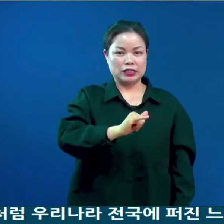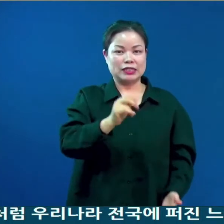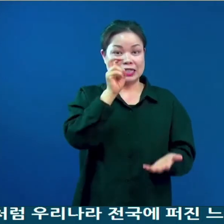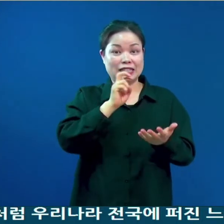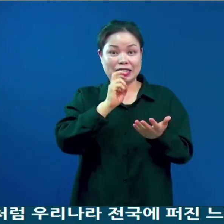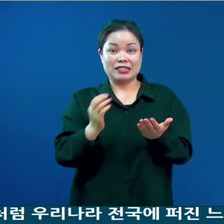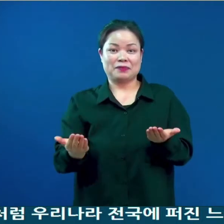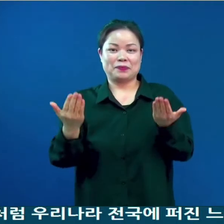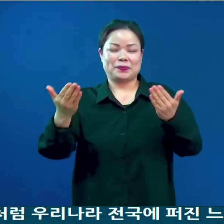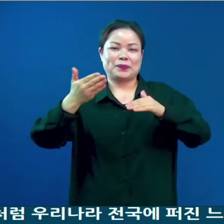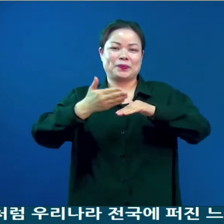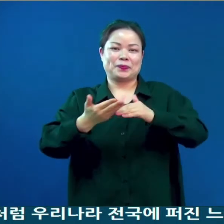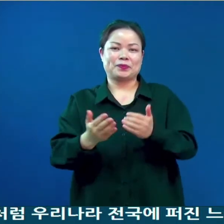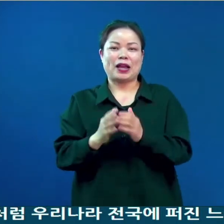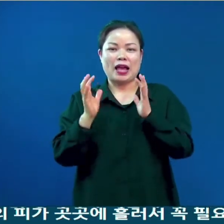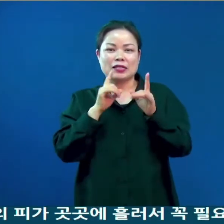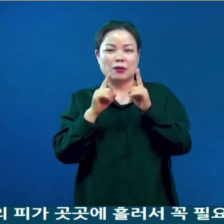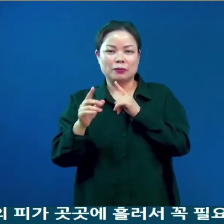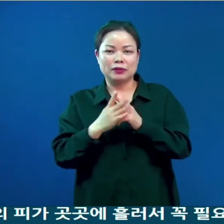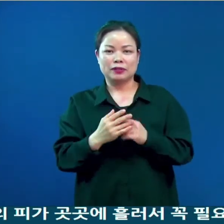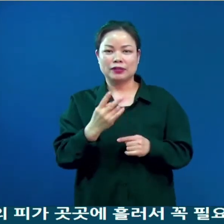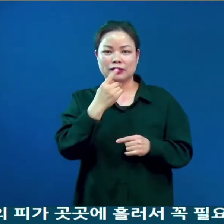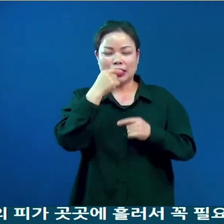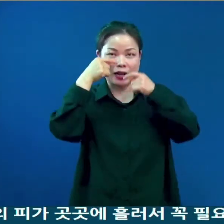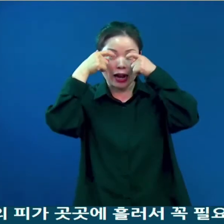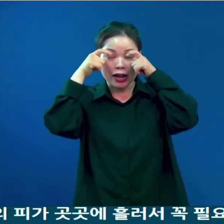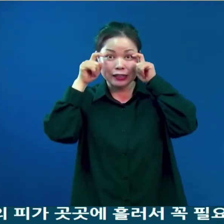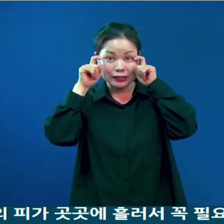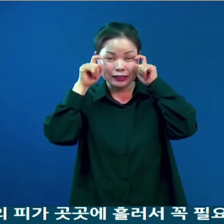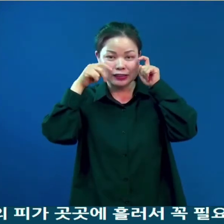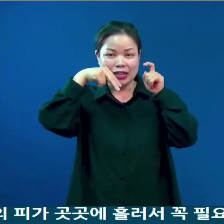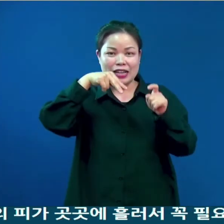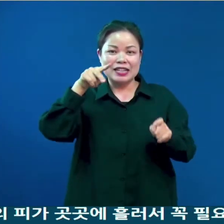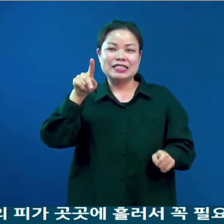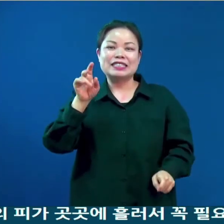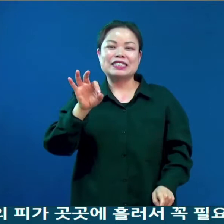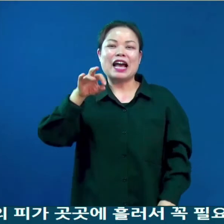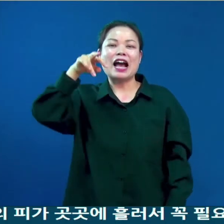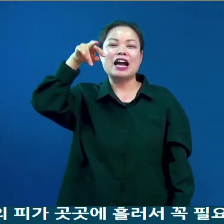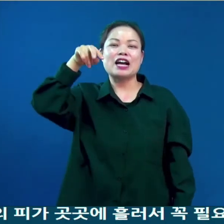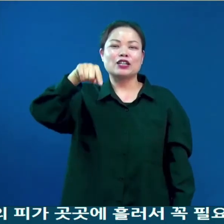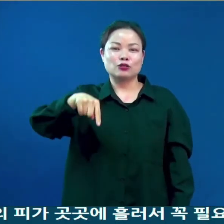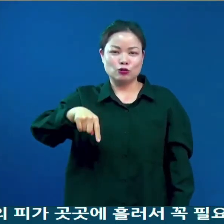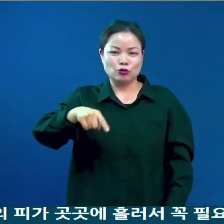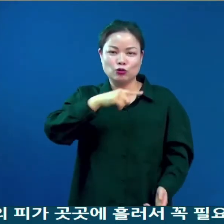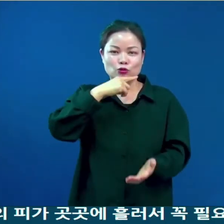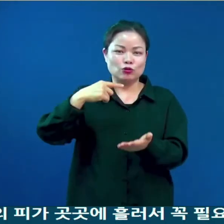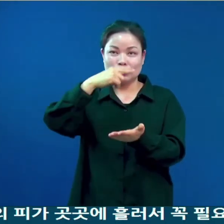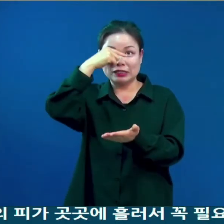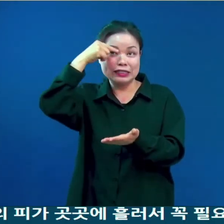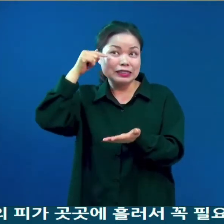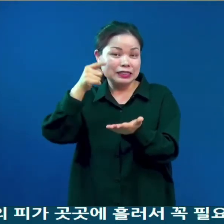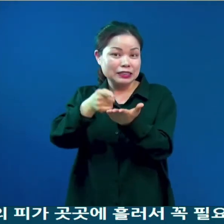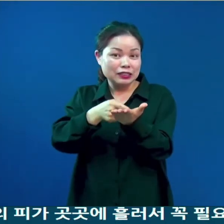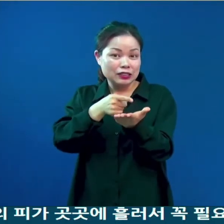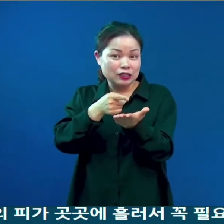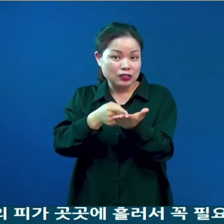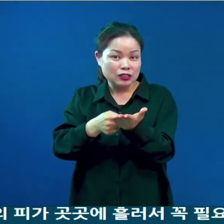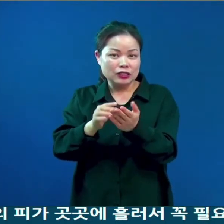우리 아이들의 말로 쌍꺼풀 수술을 쌍수라고 합니다. 오늘 보니까 두 분이